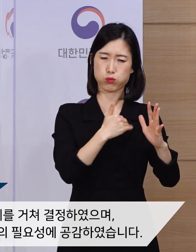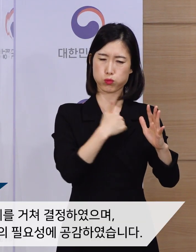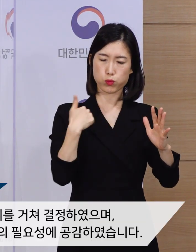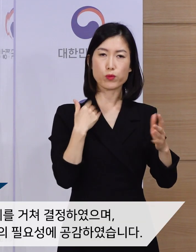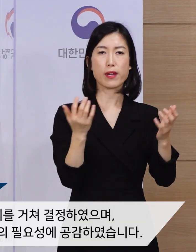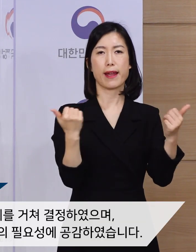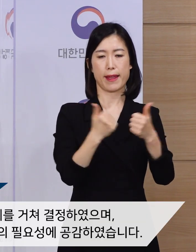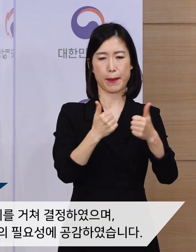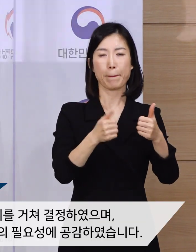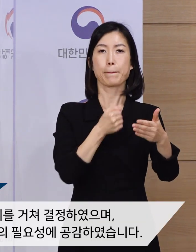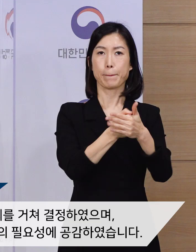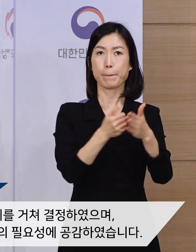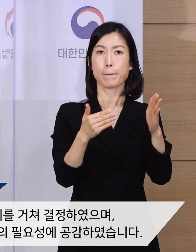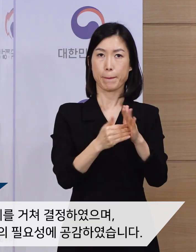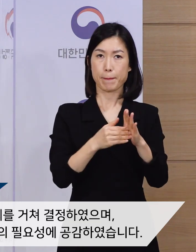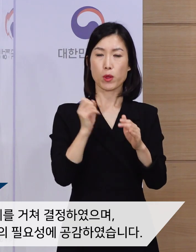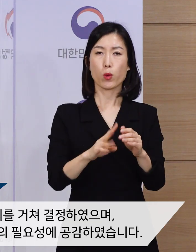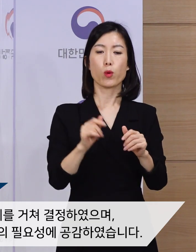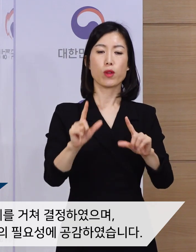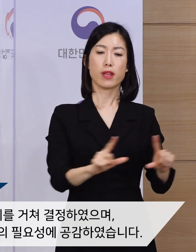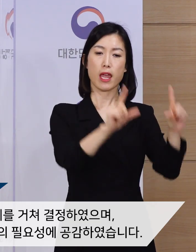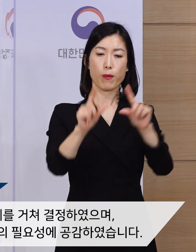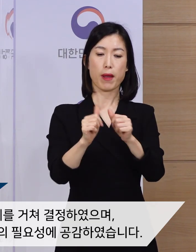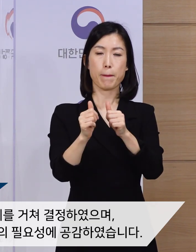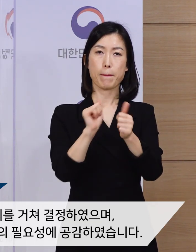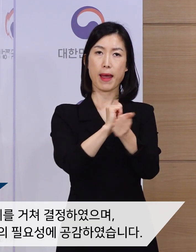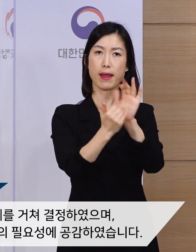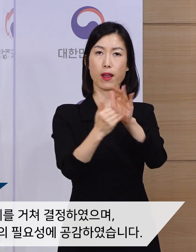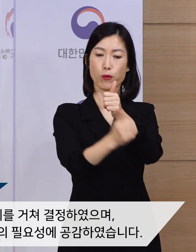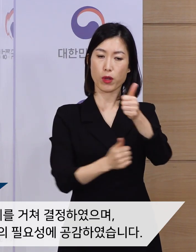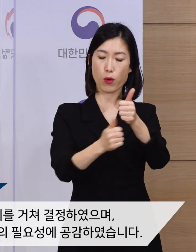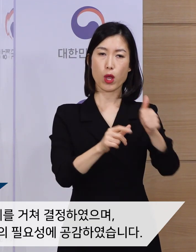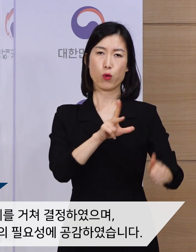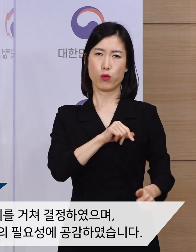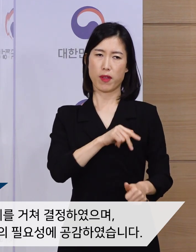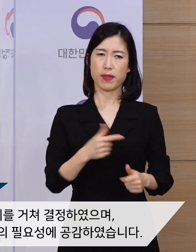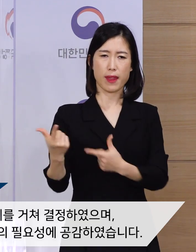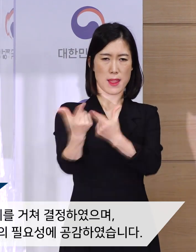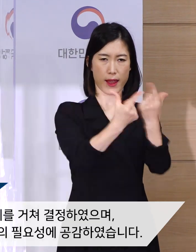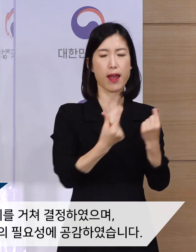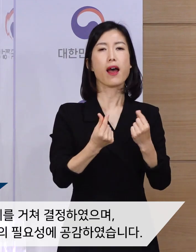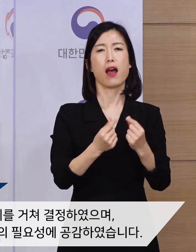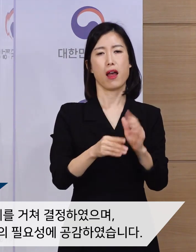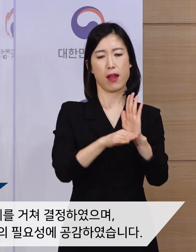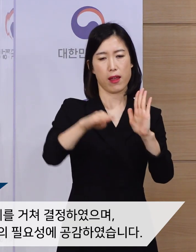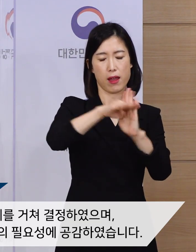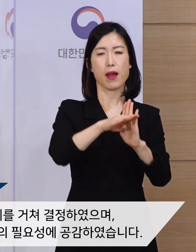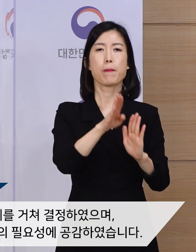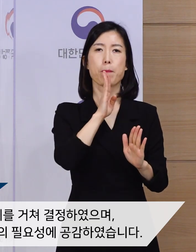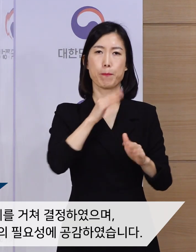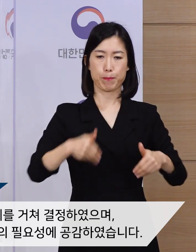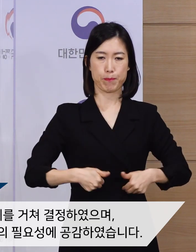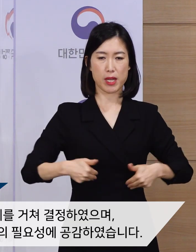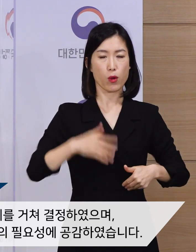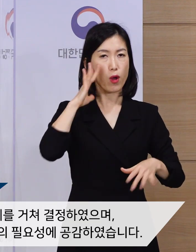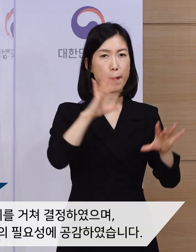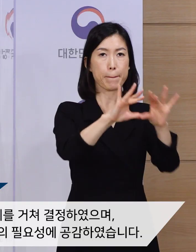결정하였으며 생활방역위원회의 모든 위원들께서도 단계 객상의 필요성에